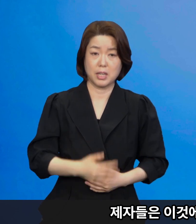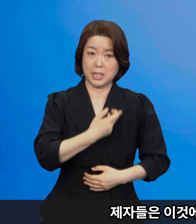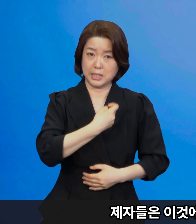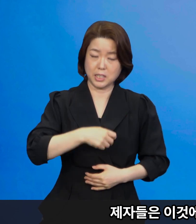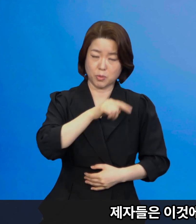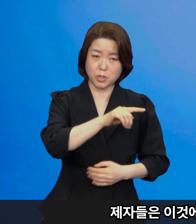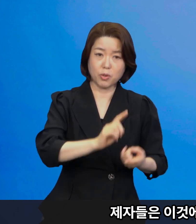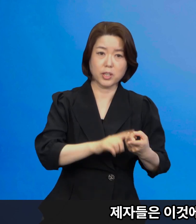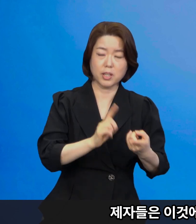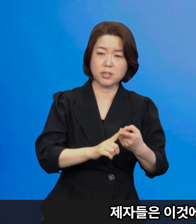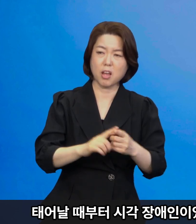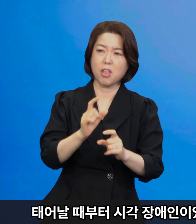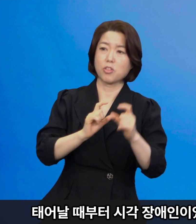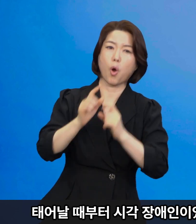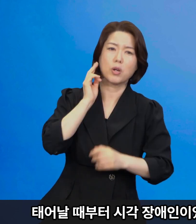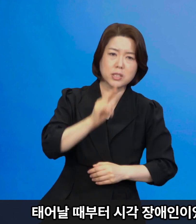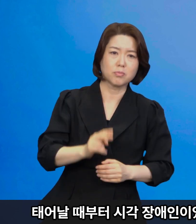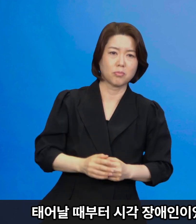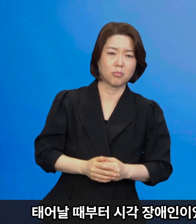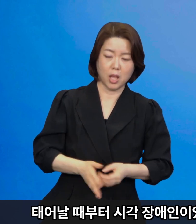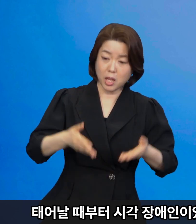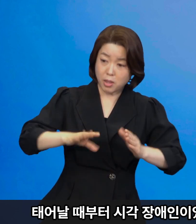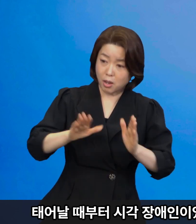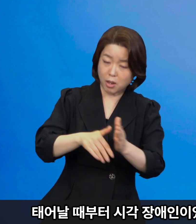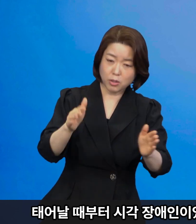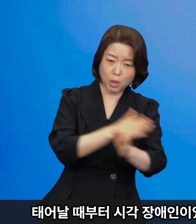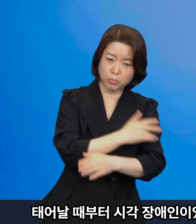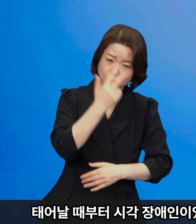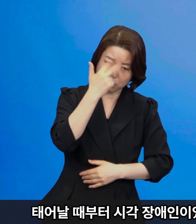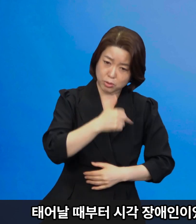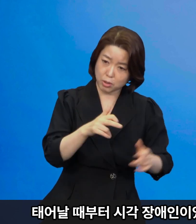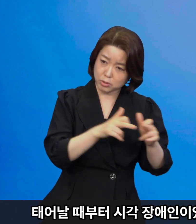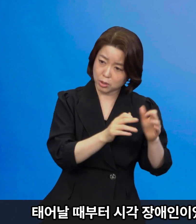이것에 대해서 한 수 더 떠서 태어날 때부터 시각